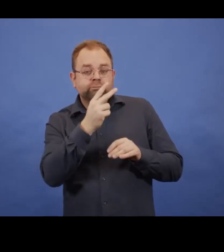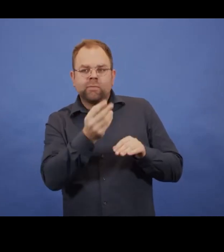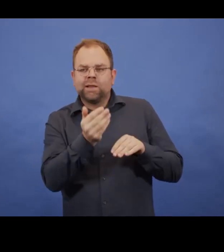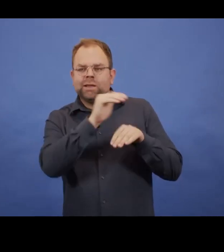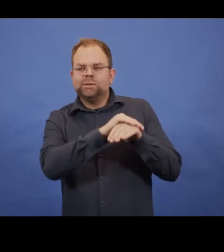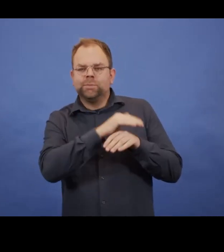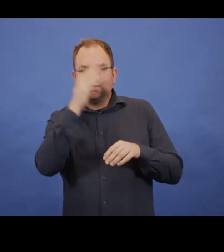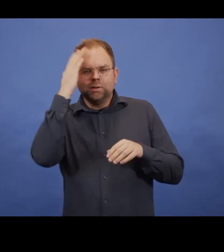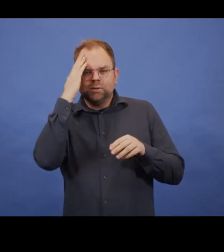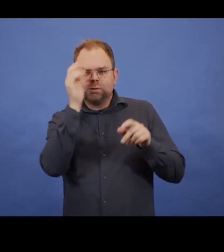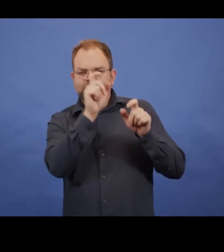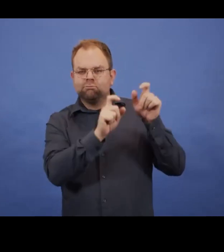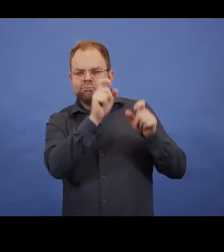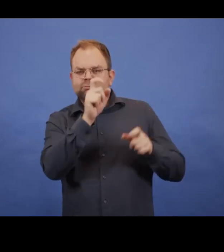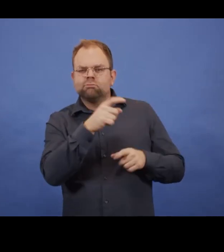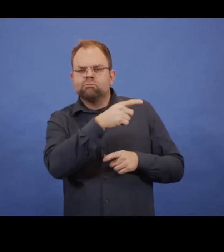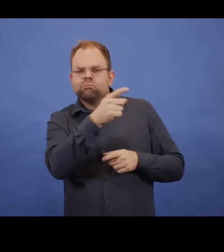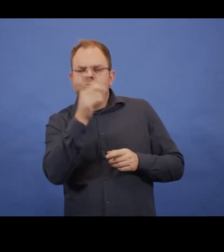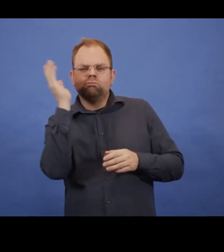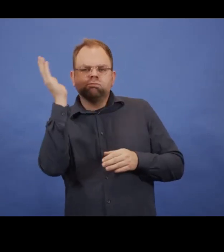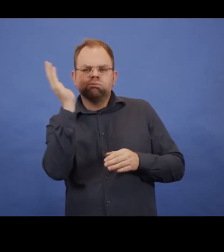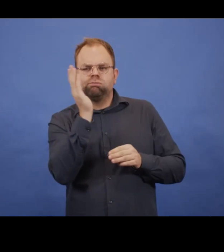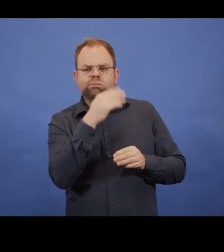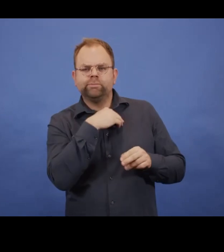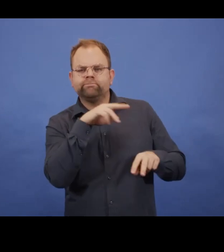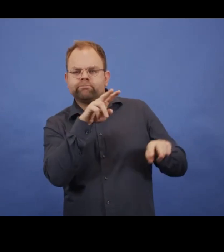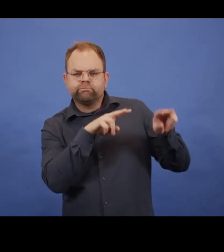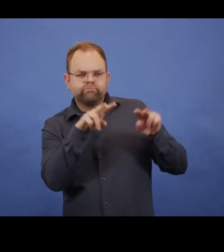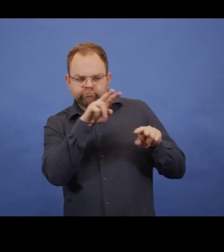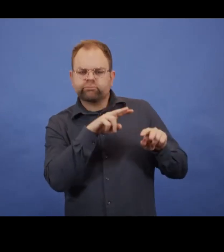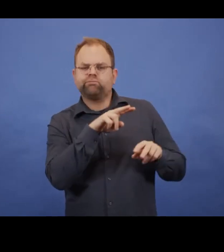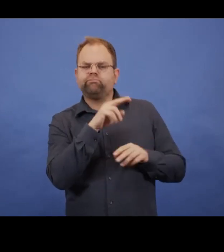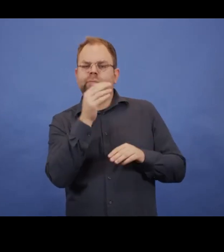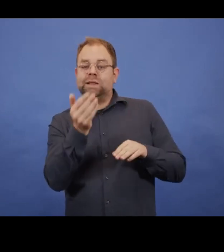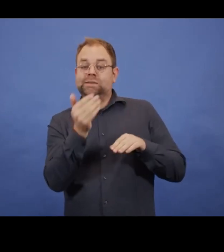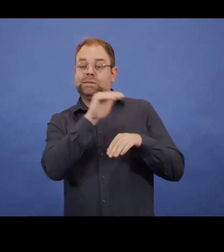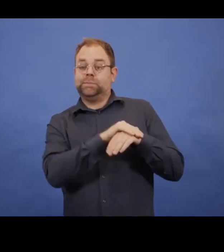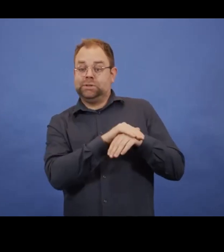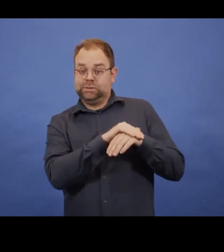y toda esa información rica, sobre todo en lo que respecta a la inclusión.